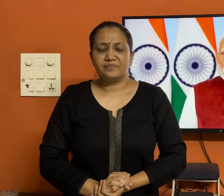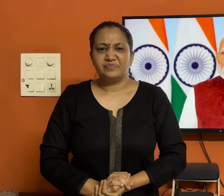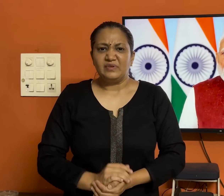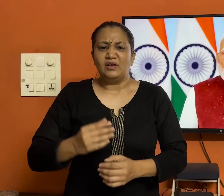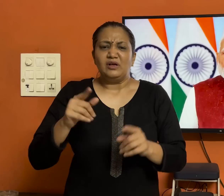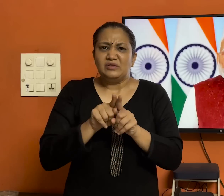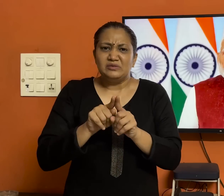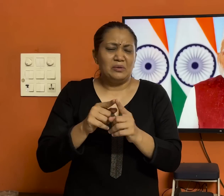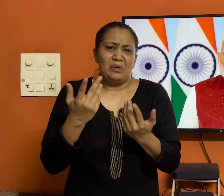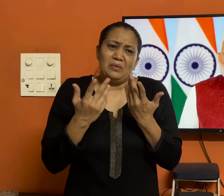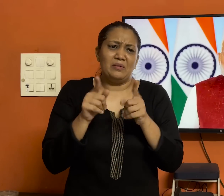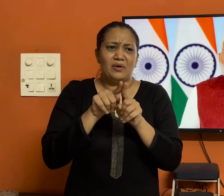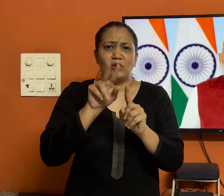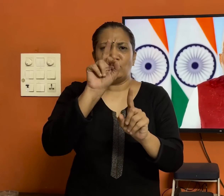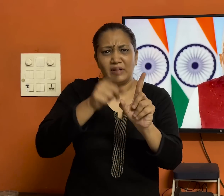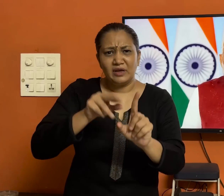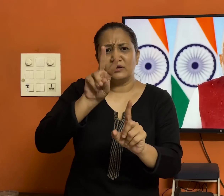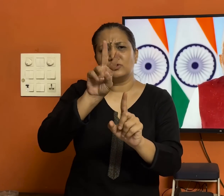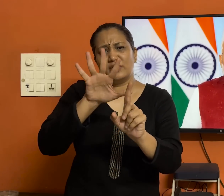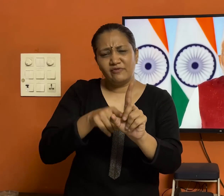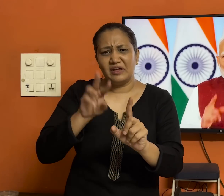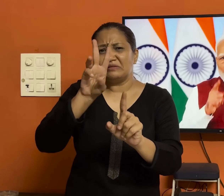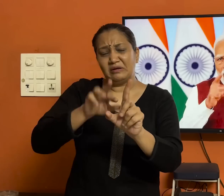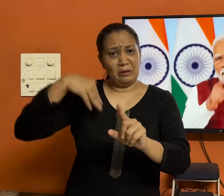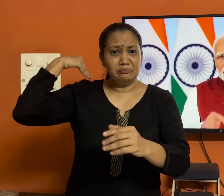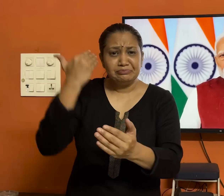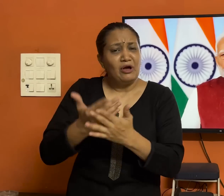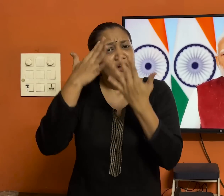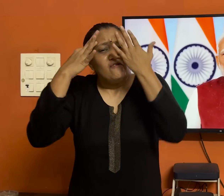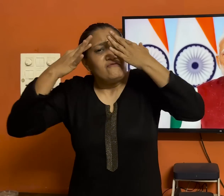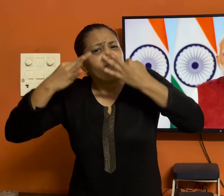बीते 2.5-3 दशकों से खुलेआम